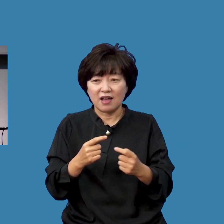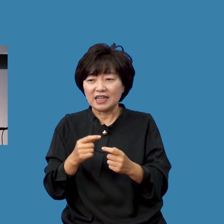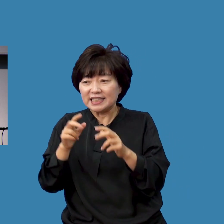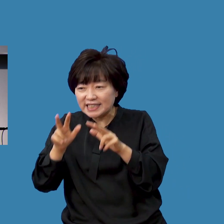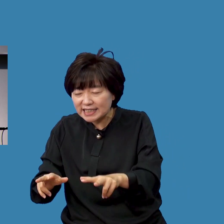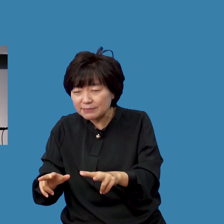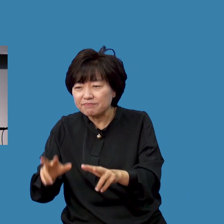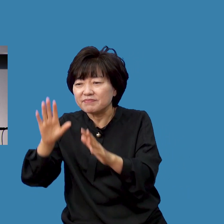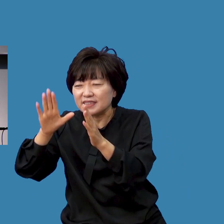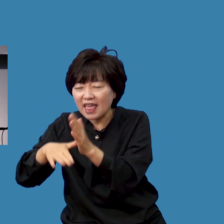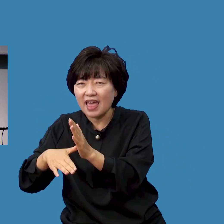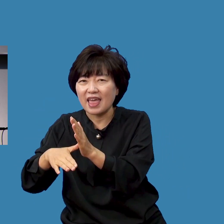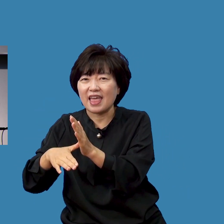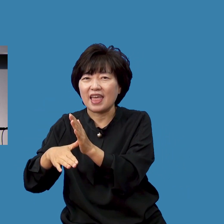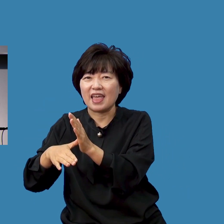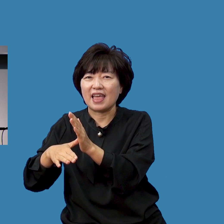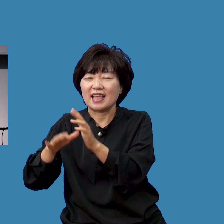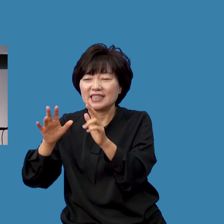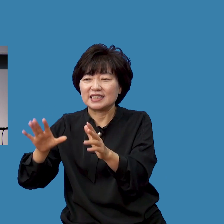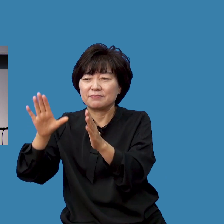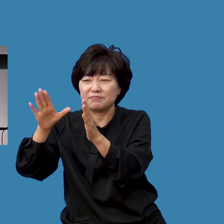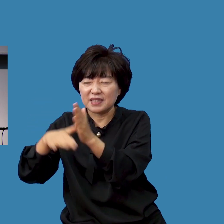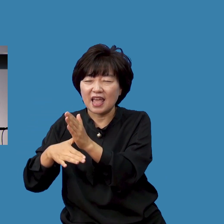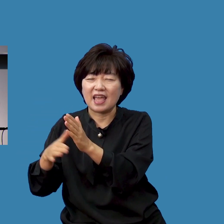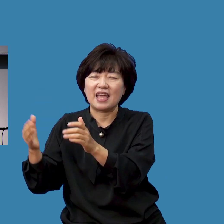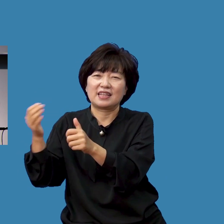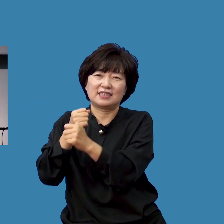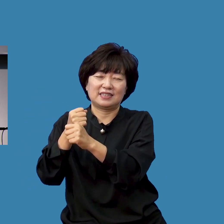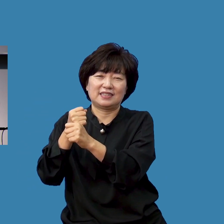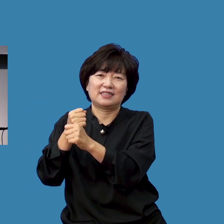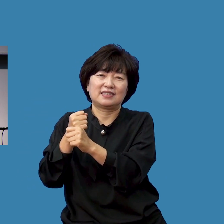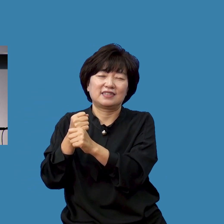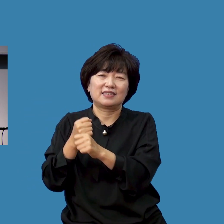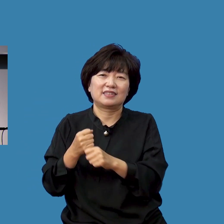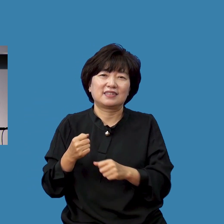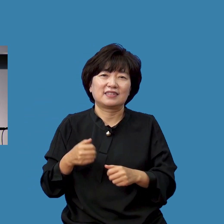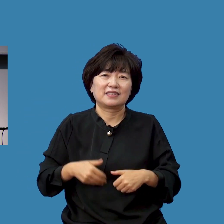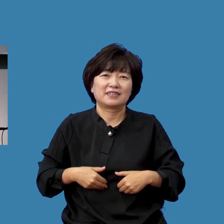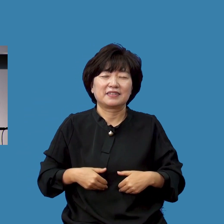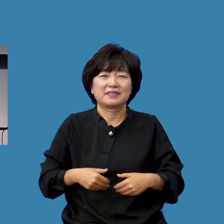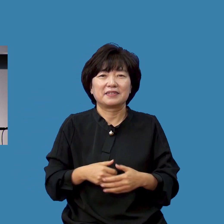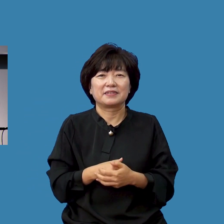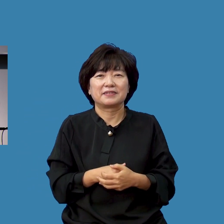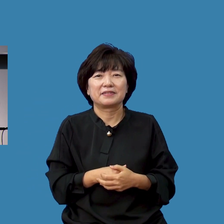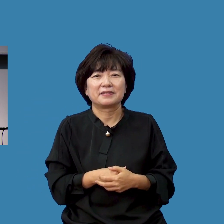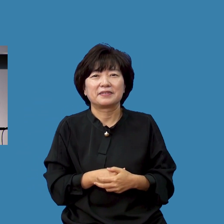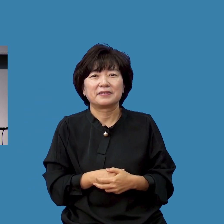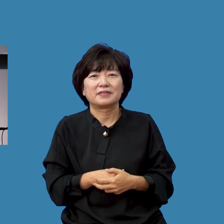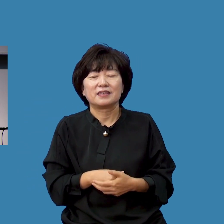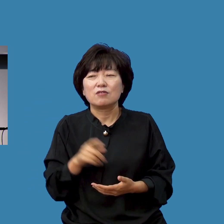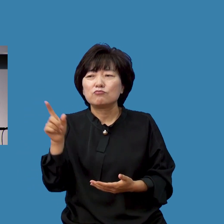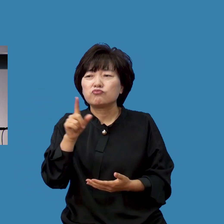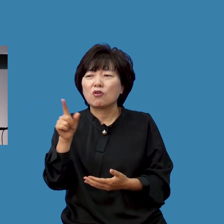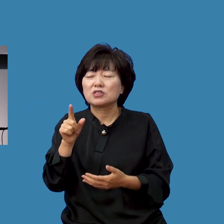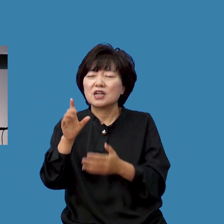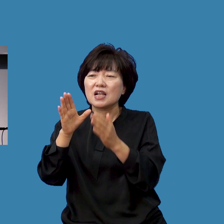얼마나 했느냐보다 더 중요한 것은 그것을 timely 했느냐, 정확한 때에 했느냐,